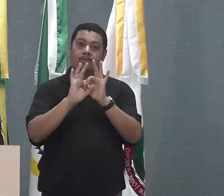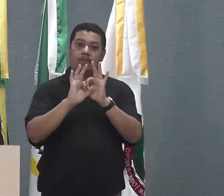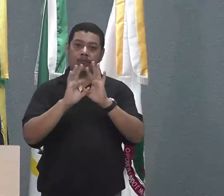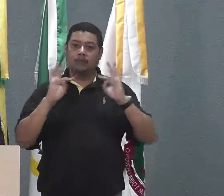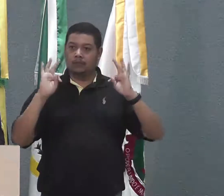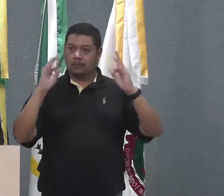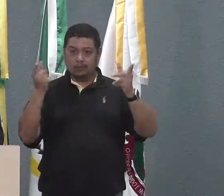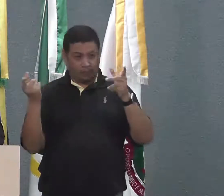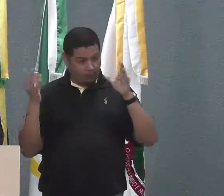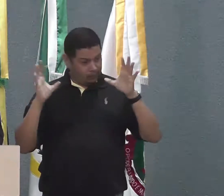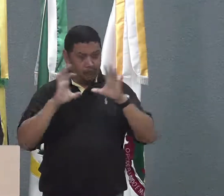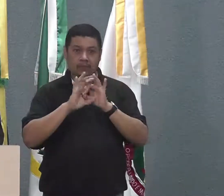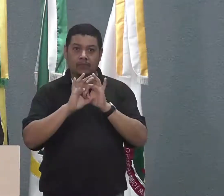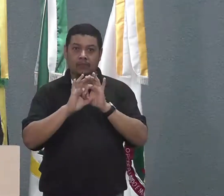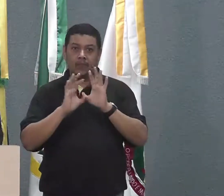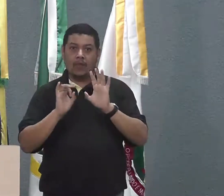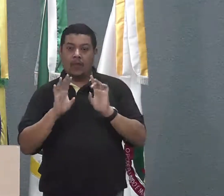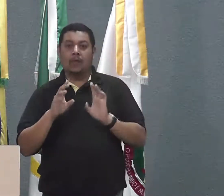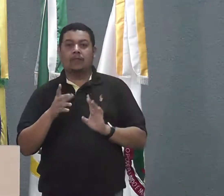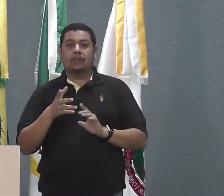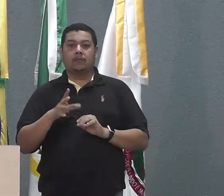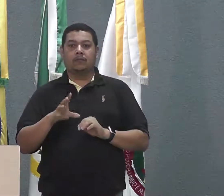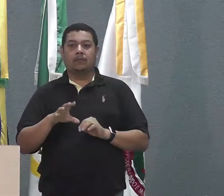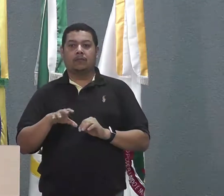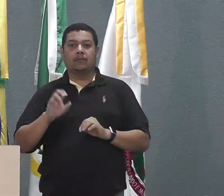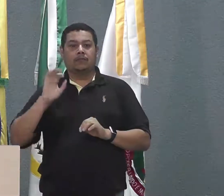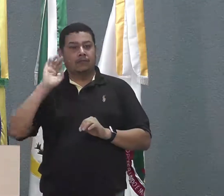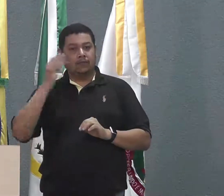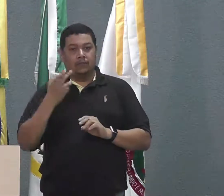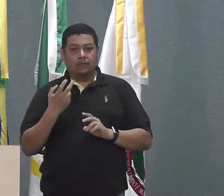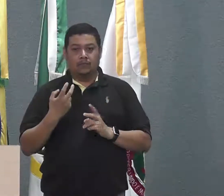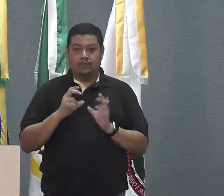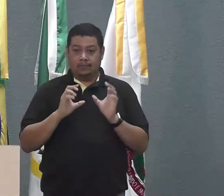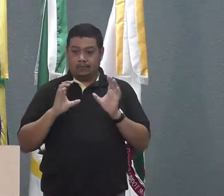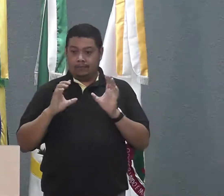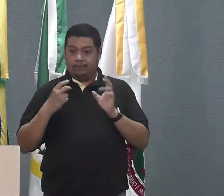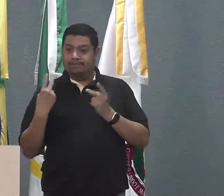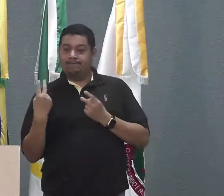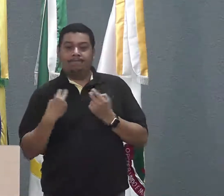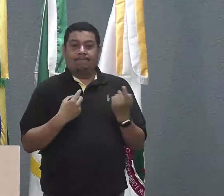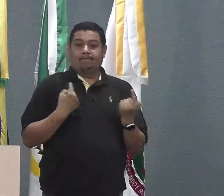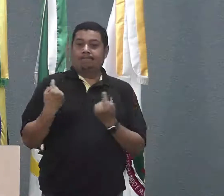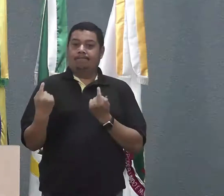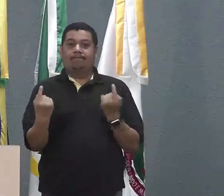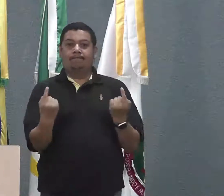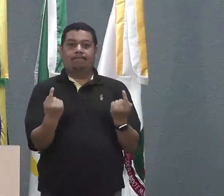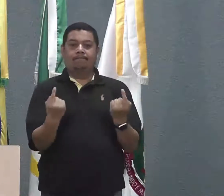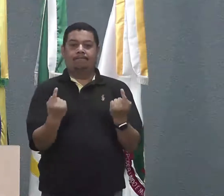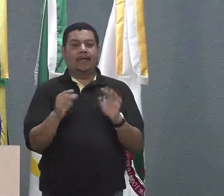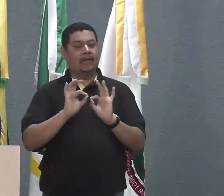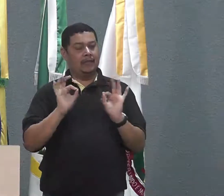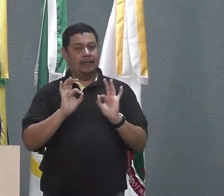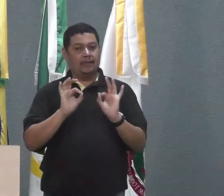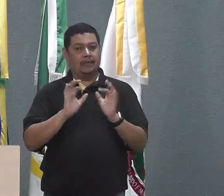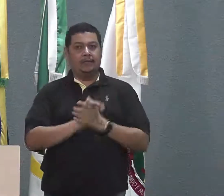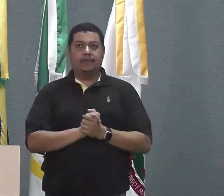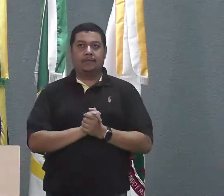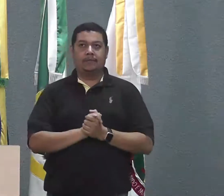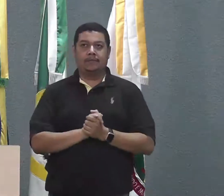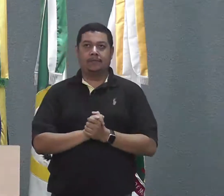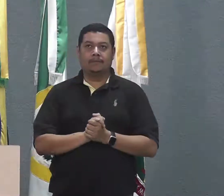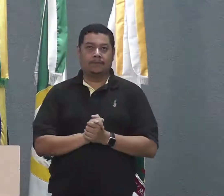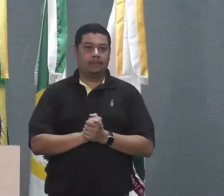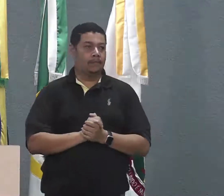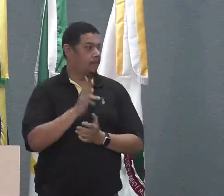conjunta, e não assumir atitudes paralelas. Esperamos, vereador Pichek,